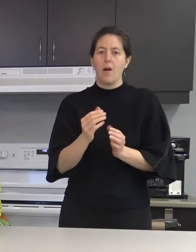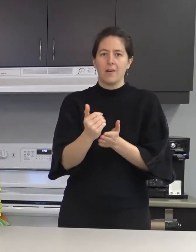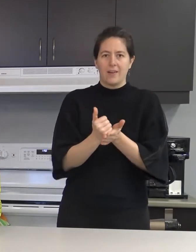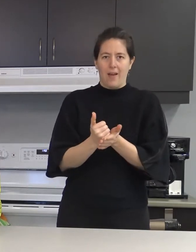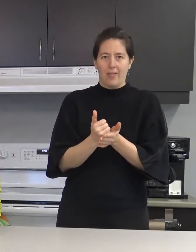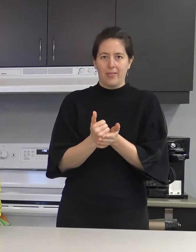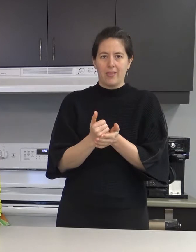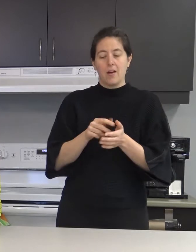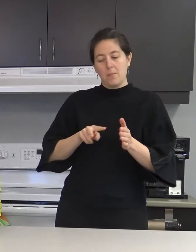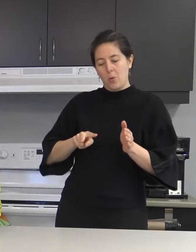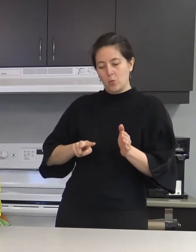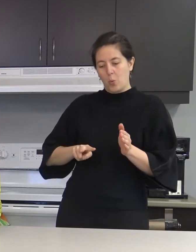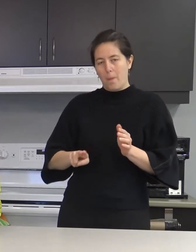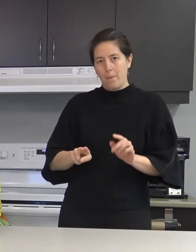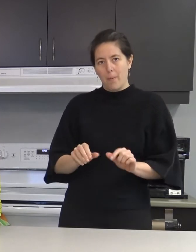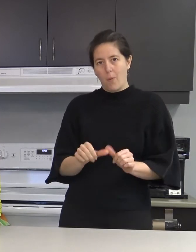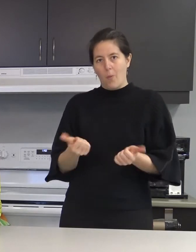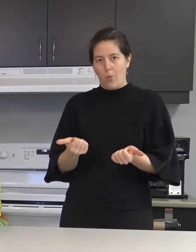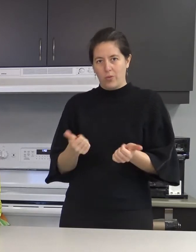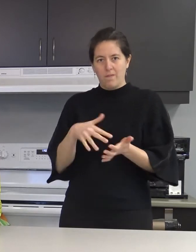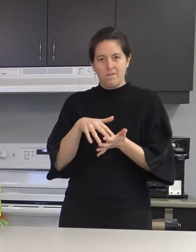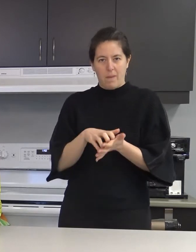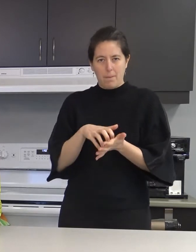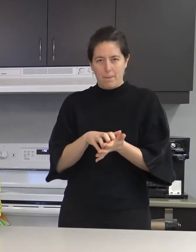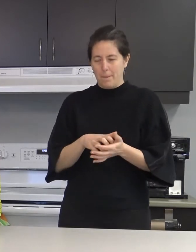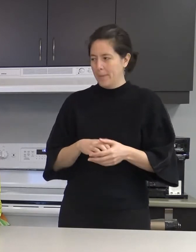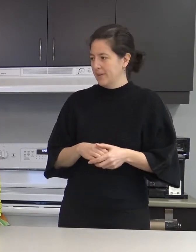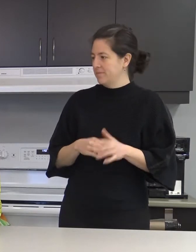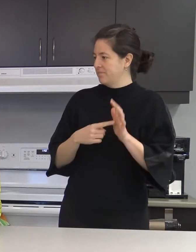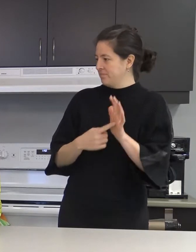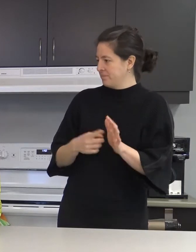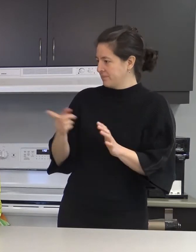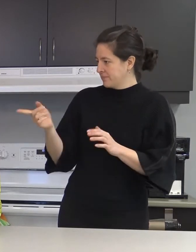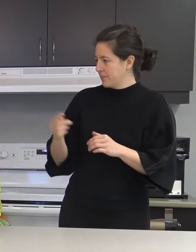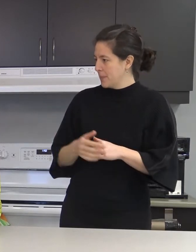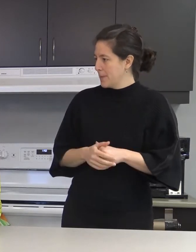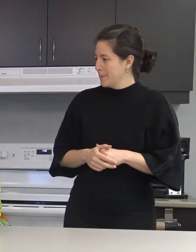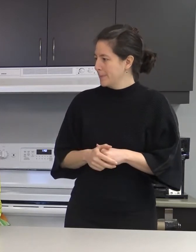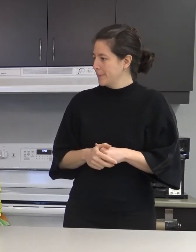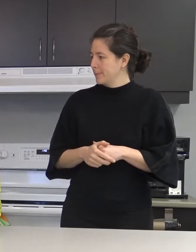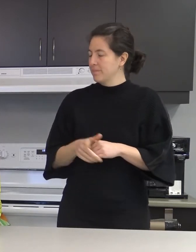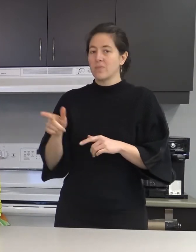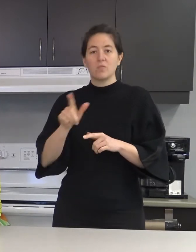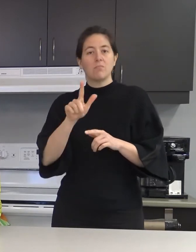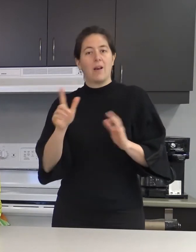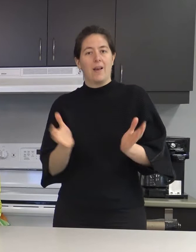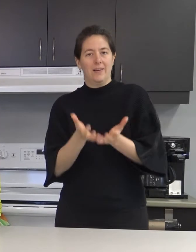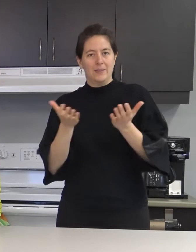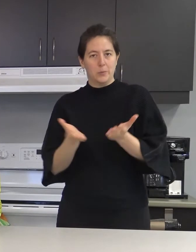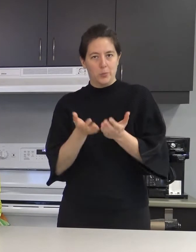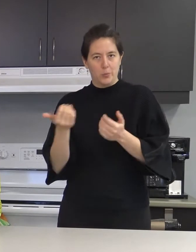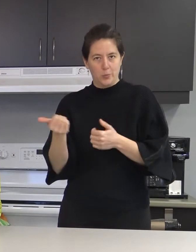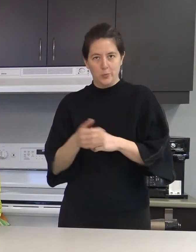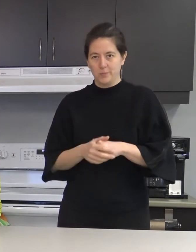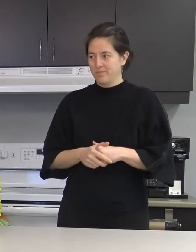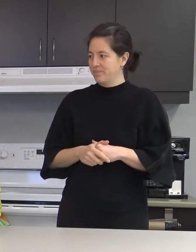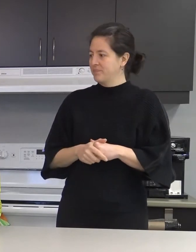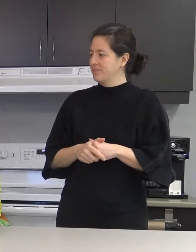base. Et puis, donc, ça va être ici. J'ai un exemple avec des laitues.